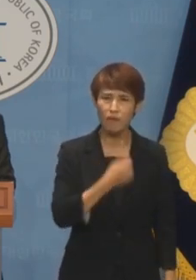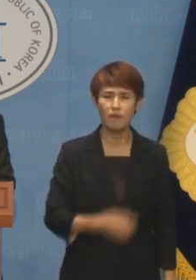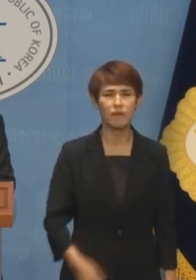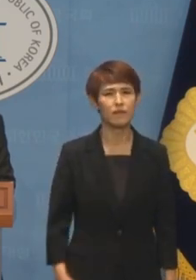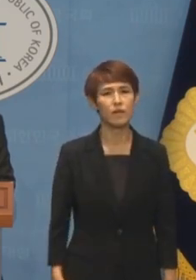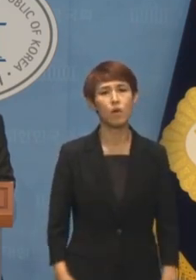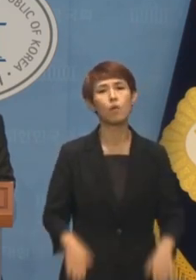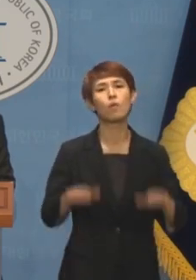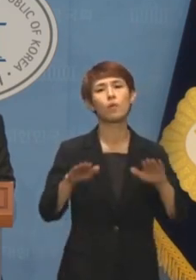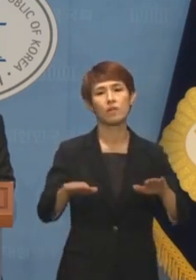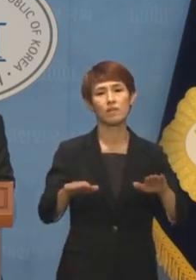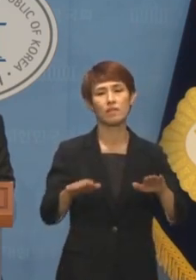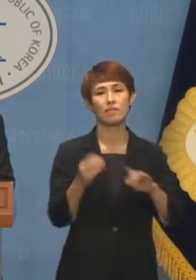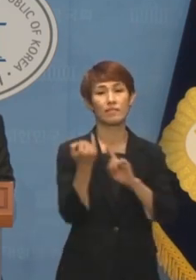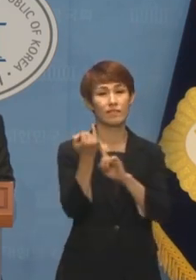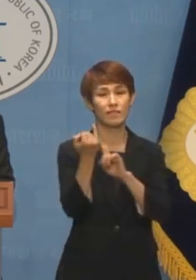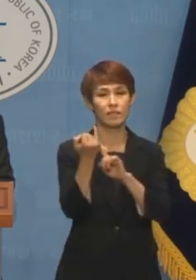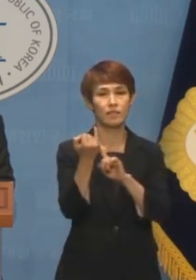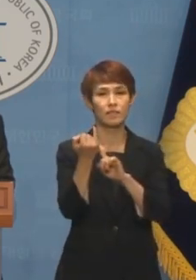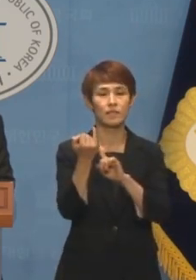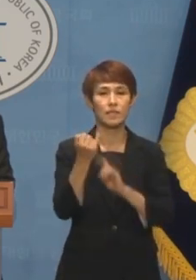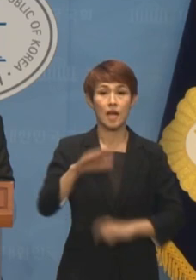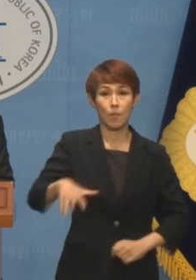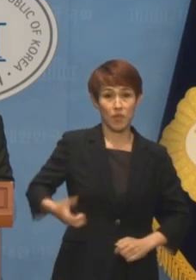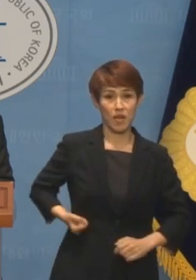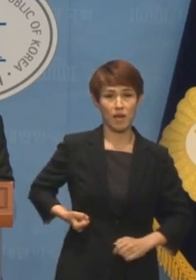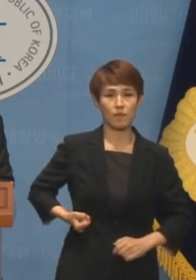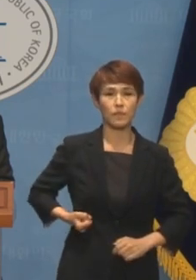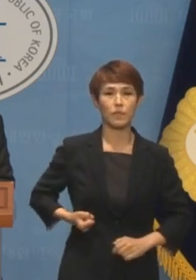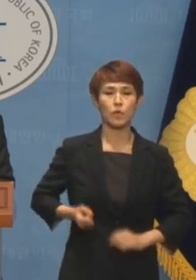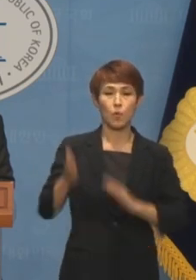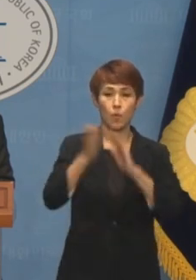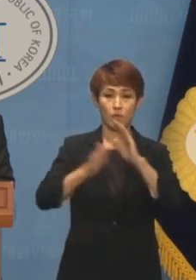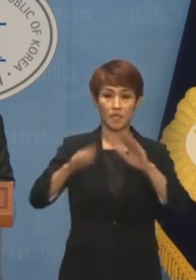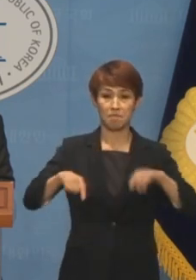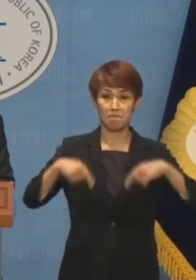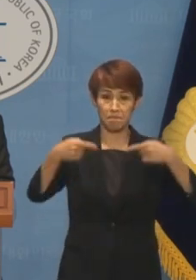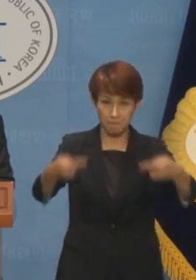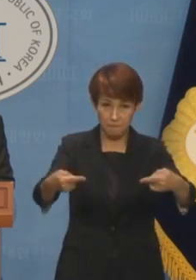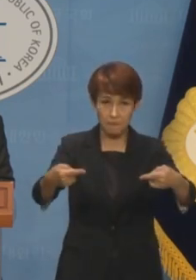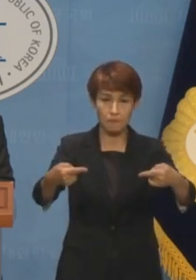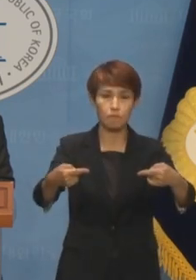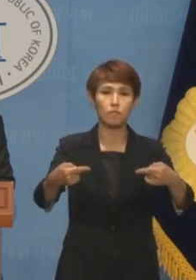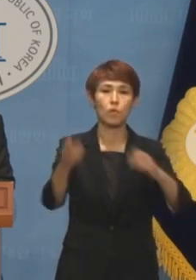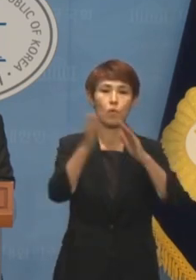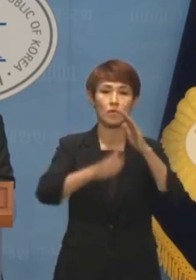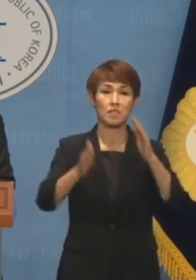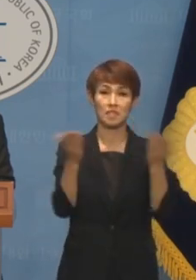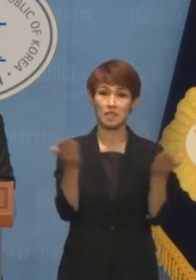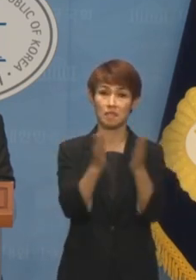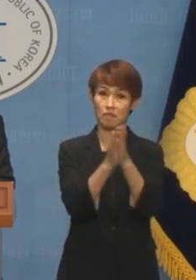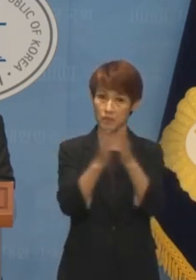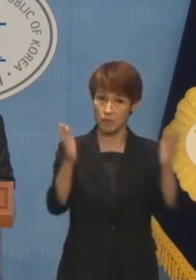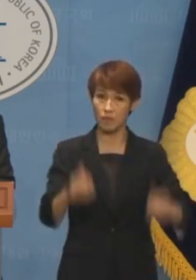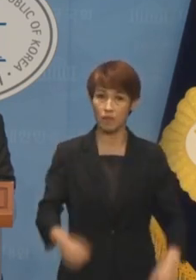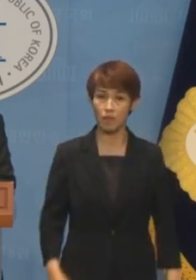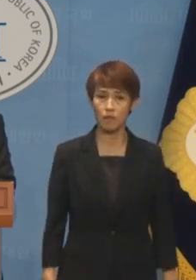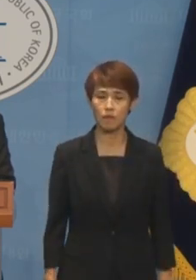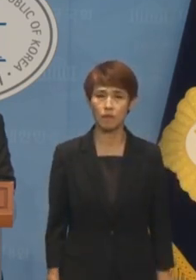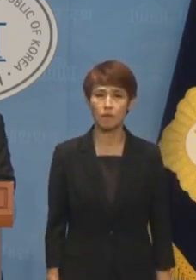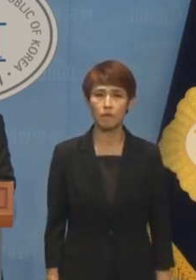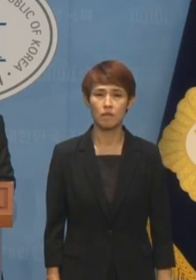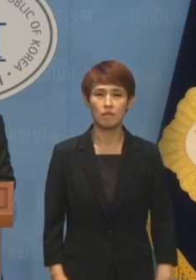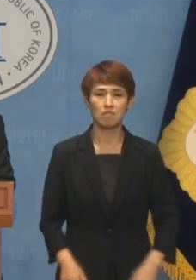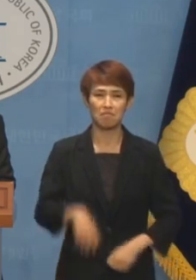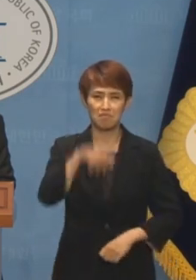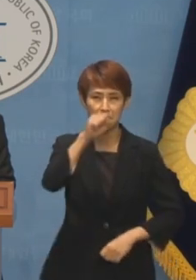여사가 오늘 캄보디아 총리 공식 오찬 자리에 참석하며 공식 행보를 재개한다고 합니다.